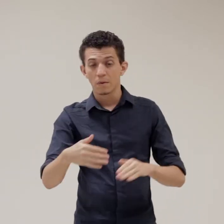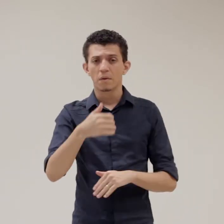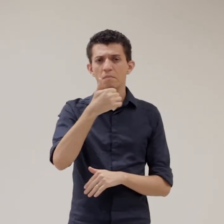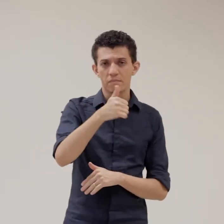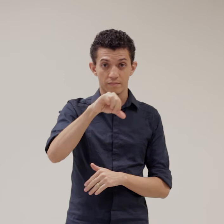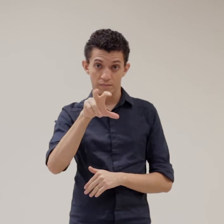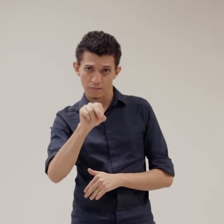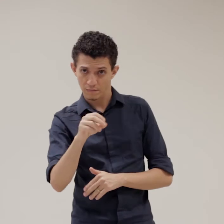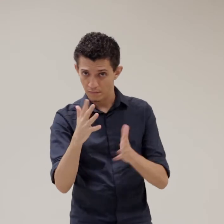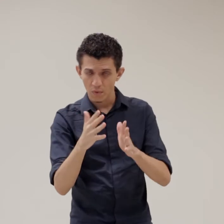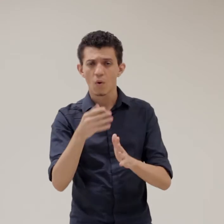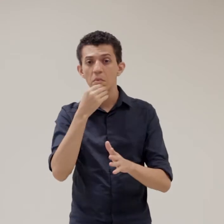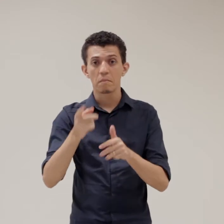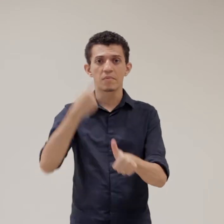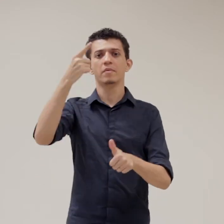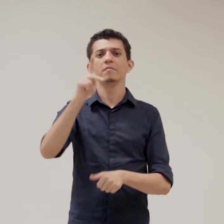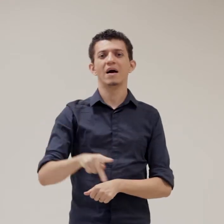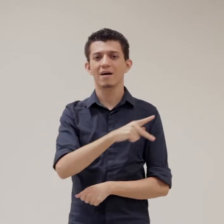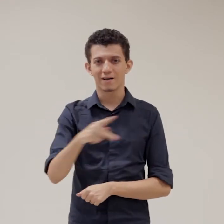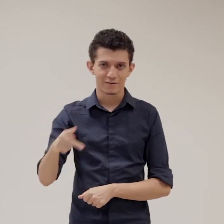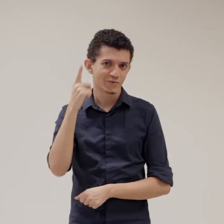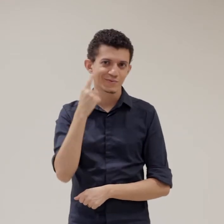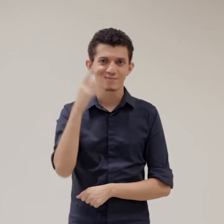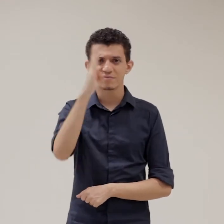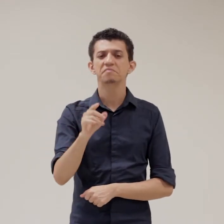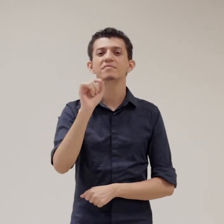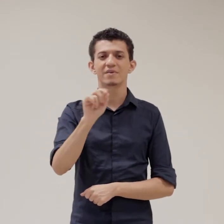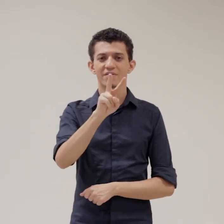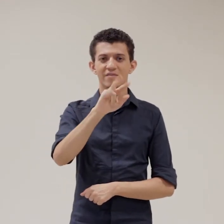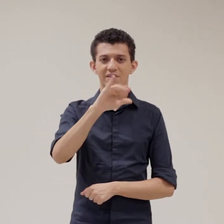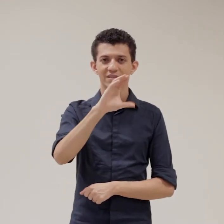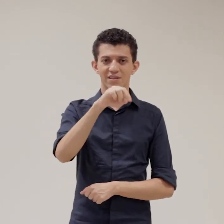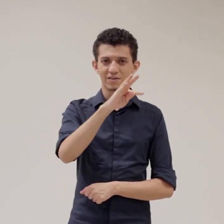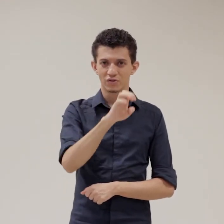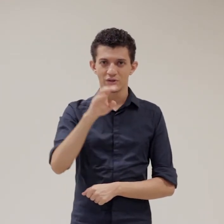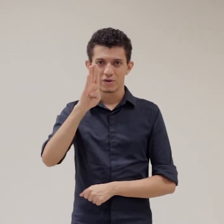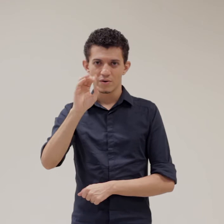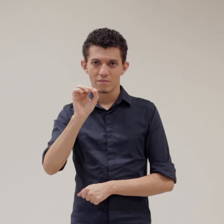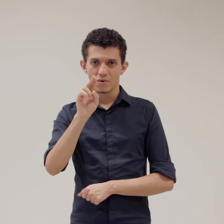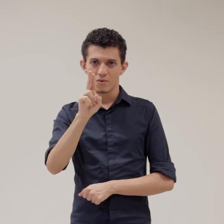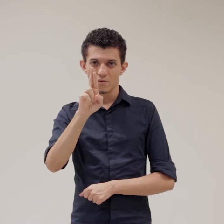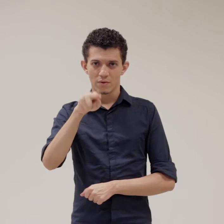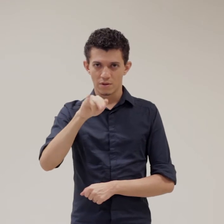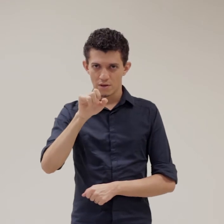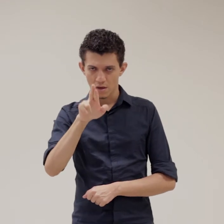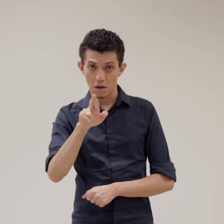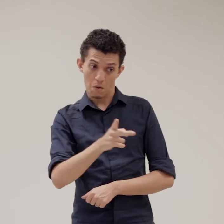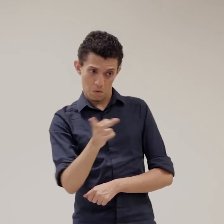dois religiosos organizaram diversos encontros no país. O primeiro Encontro Nacional de Ensino Religioso para Pessoas Surdas foi realizado